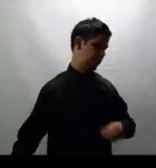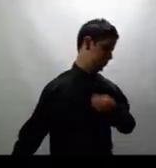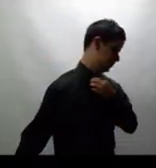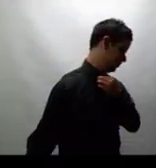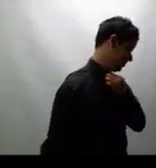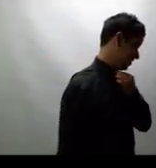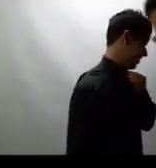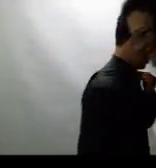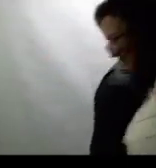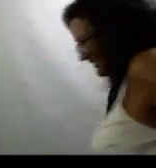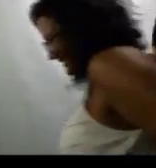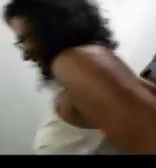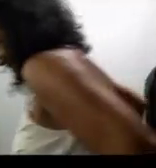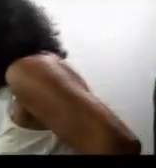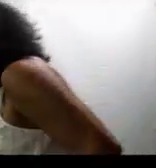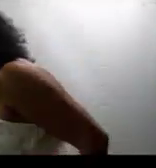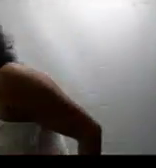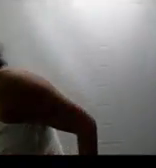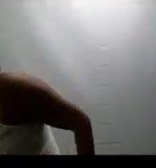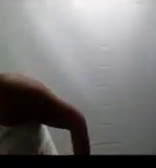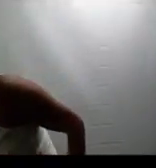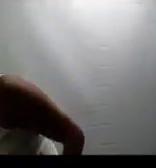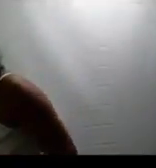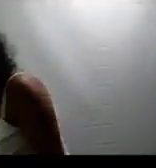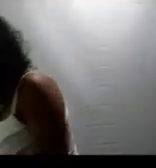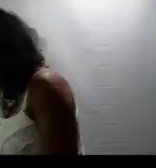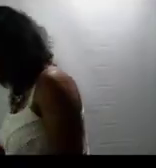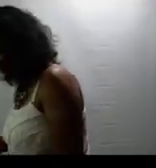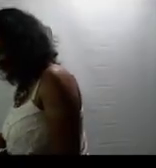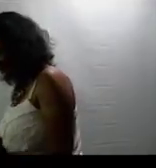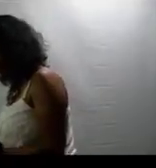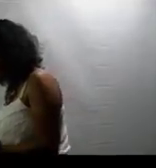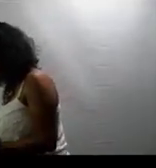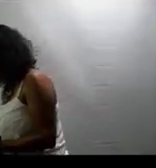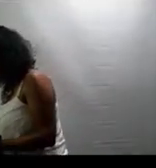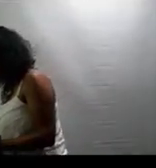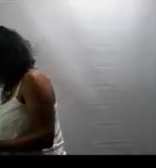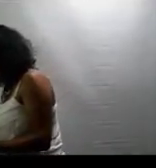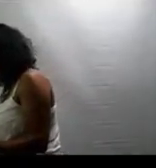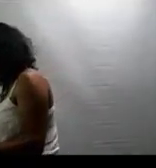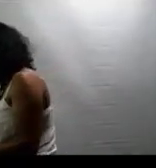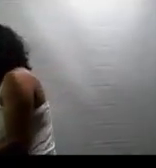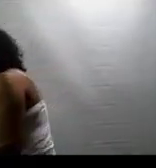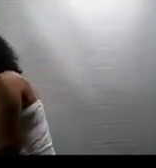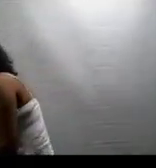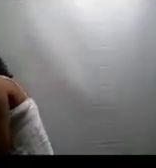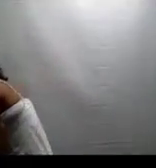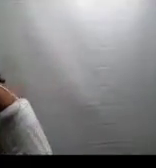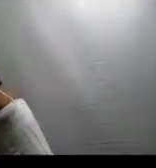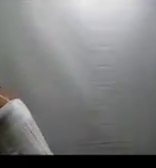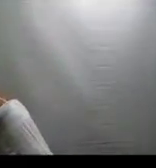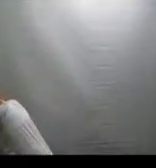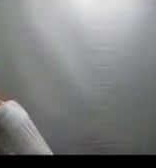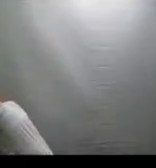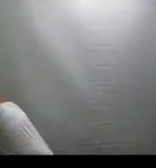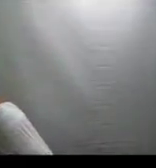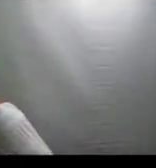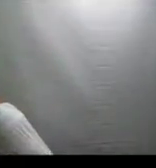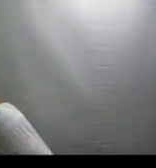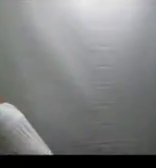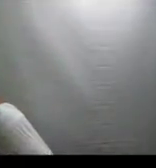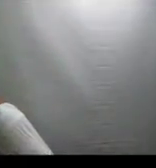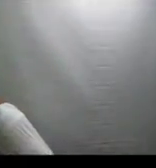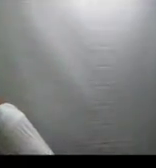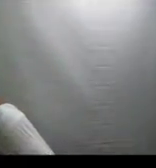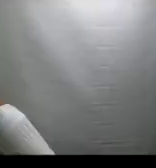y para el mundo para el mundo w s radio.com otro de este radio punto somos